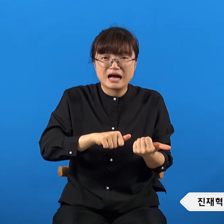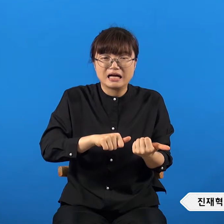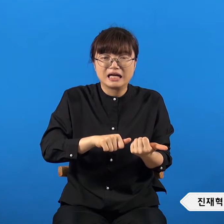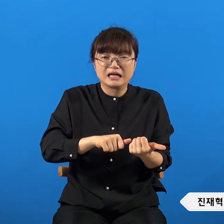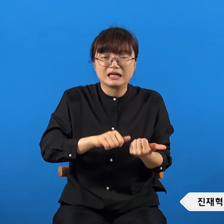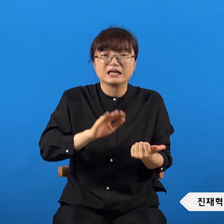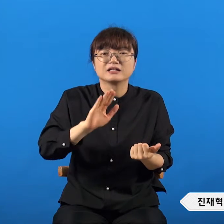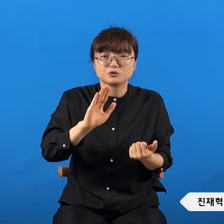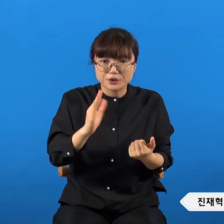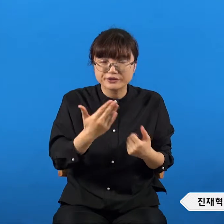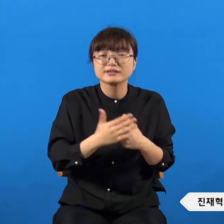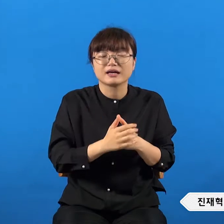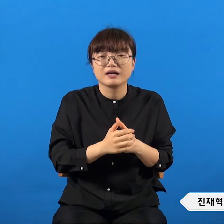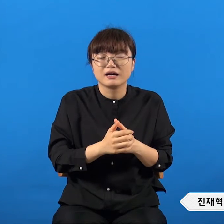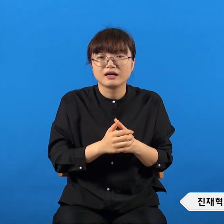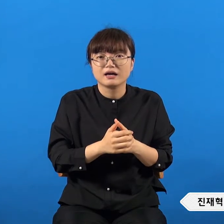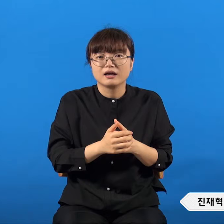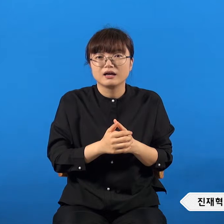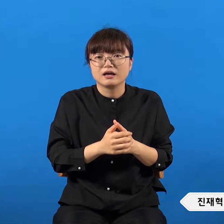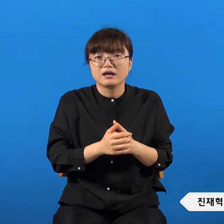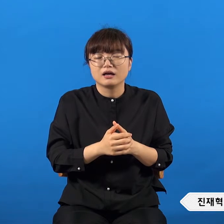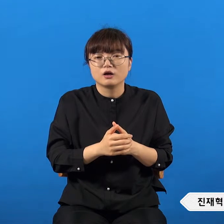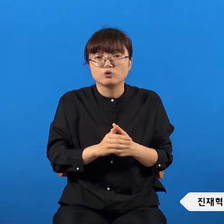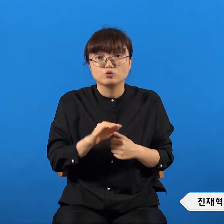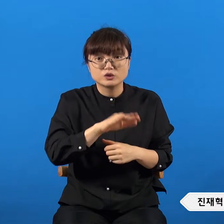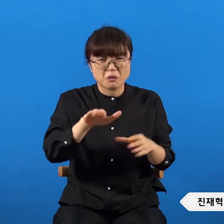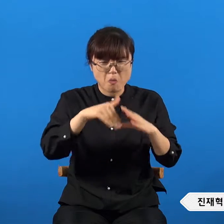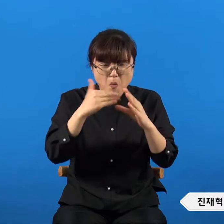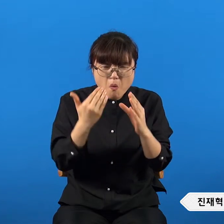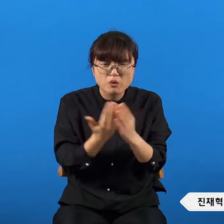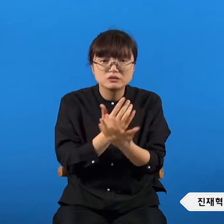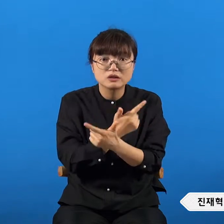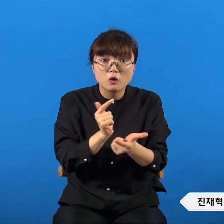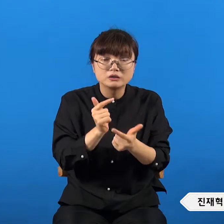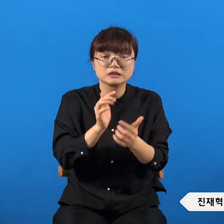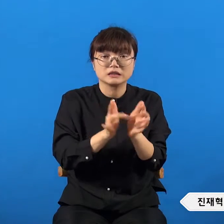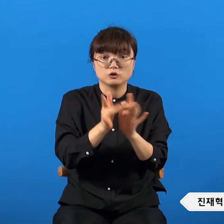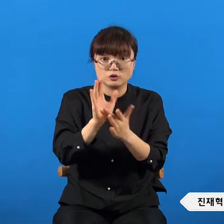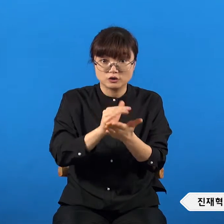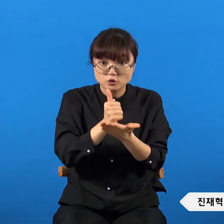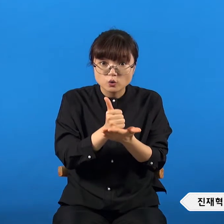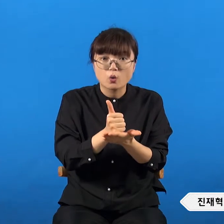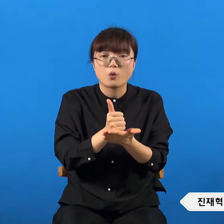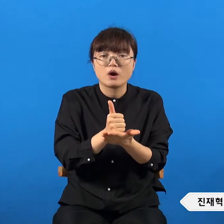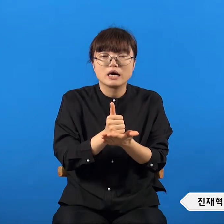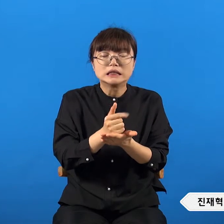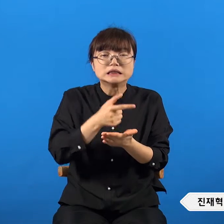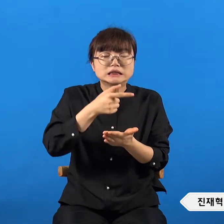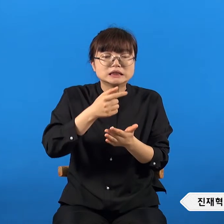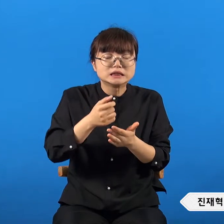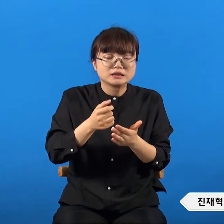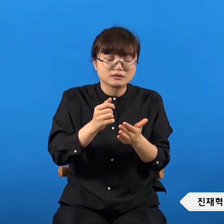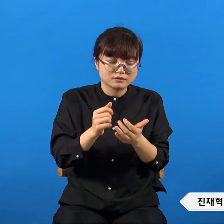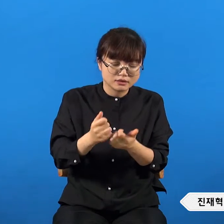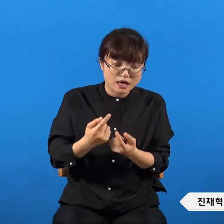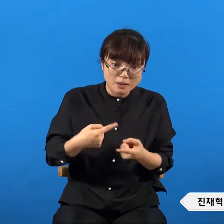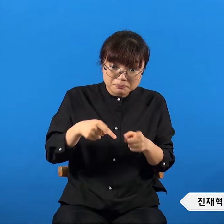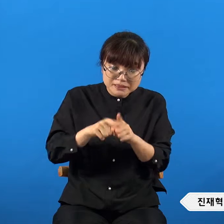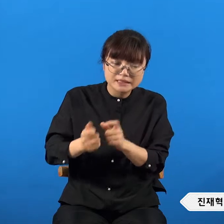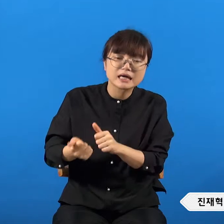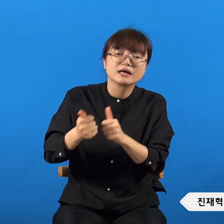되었다. 성경은 우리에게 말씀합니다. 우리의 모든 것이 예수 그리스도와 장사 지낸